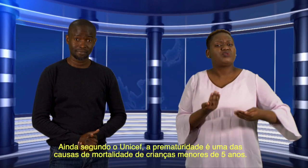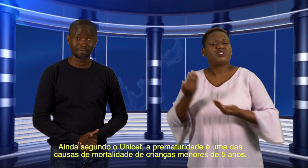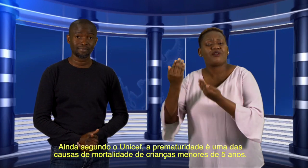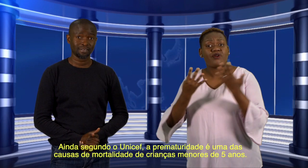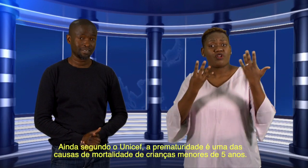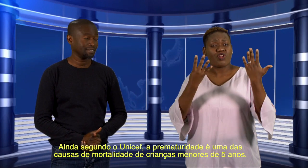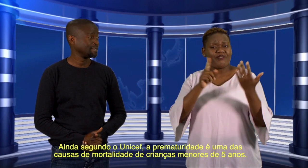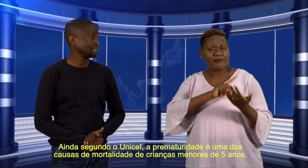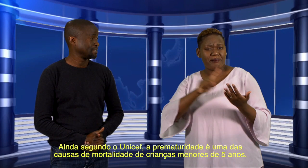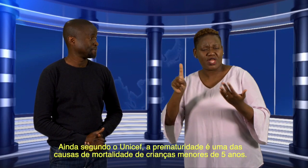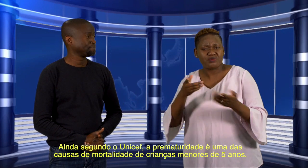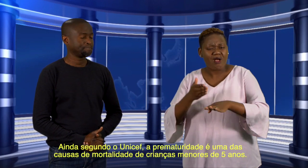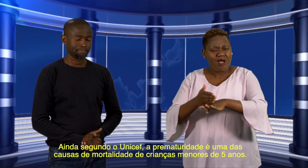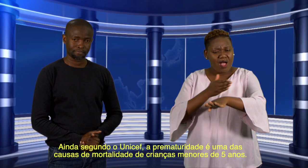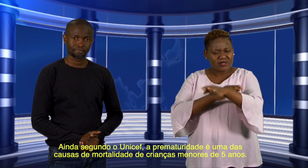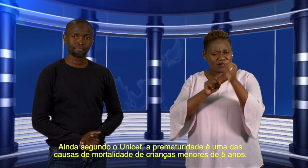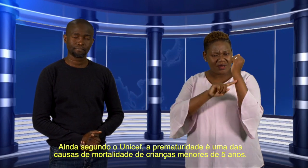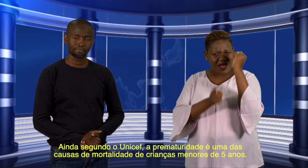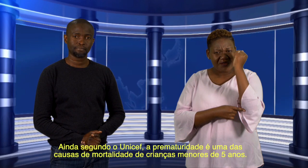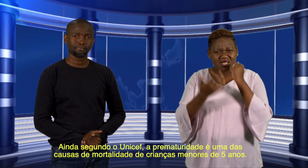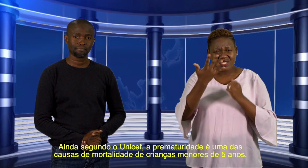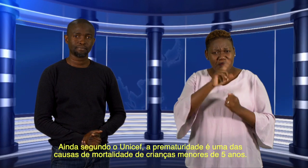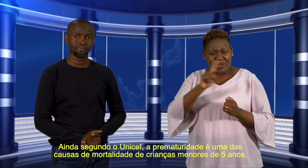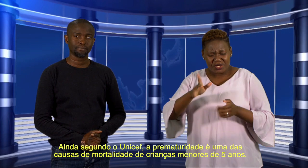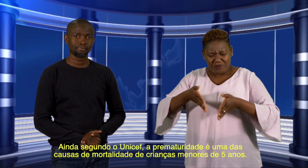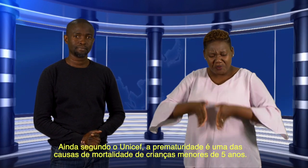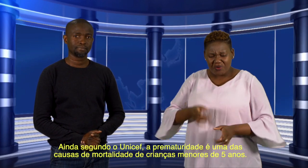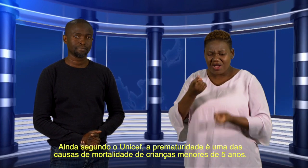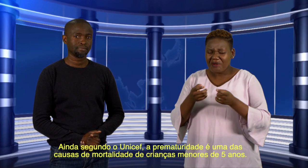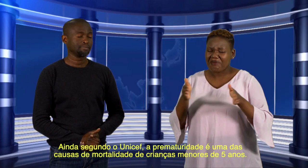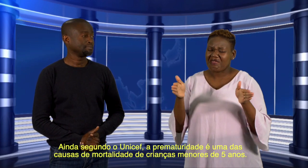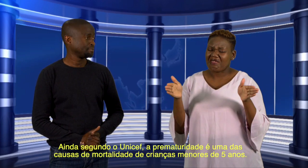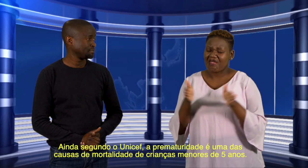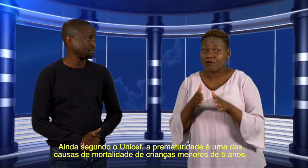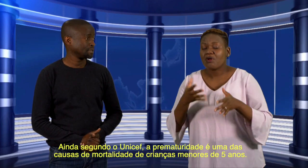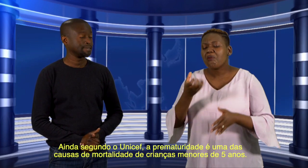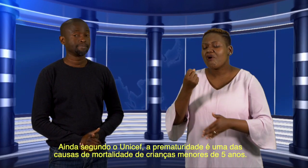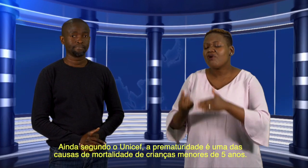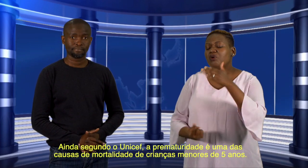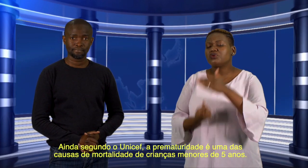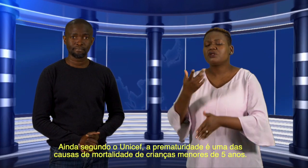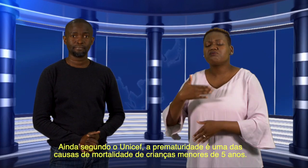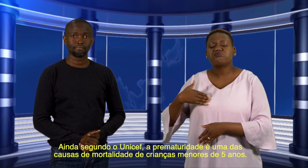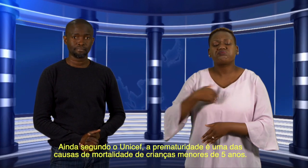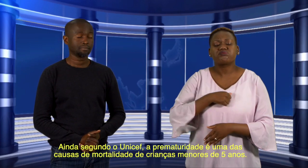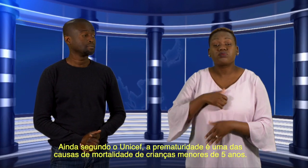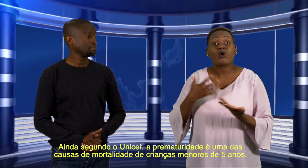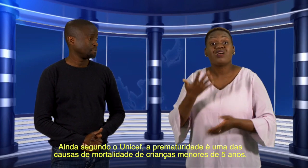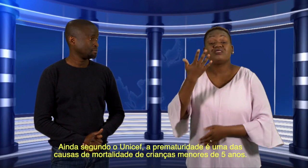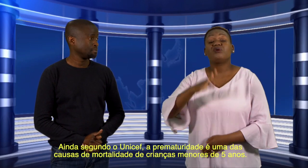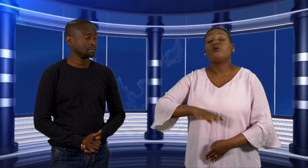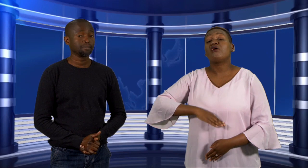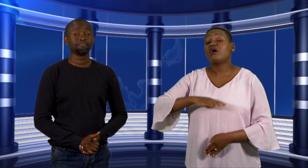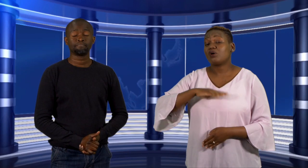Ainda segundo o Unicef, a prematuridade é uma das causas de mortalidade de crianças menores de 5